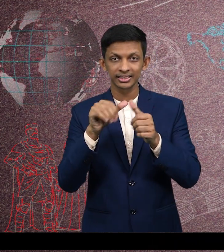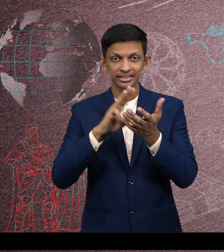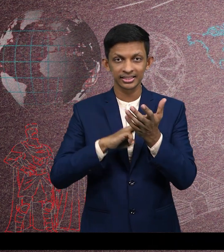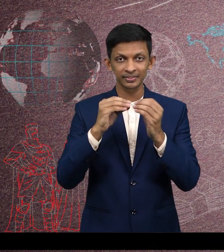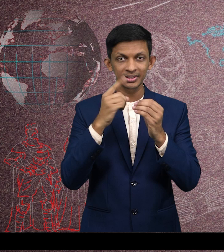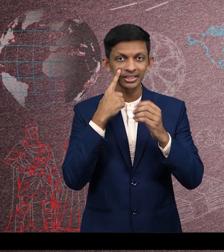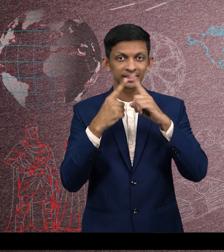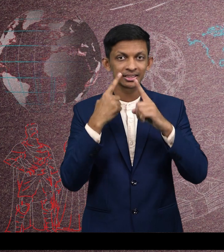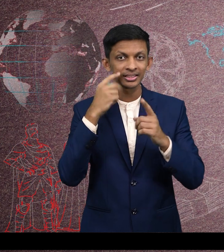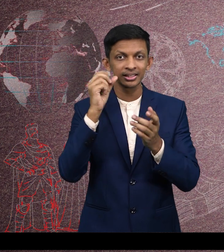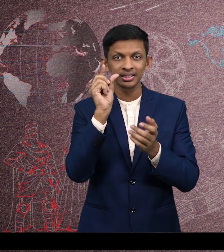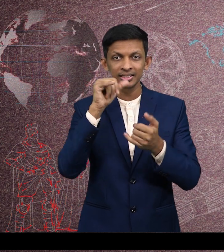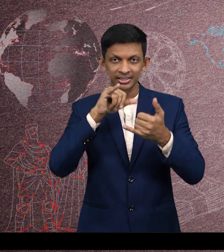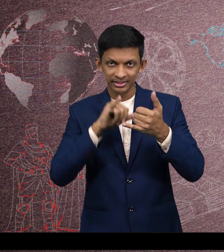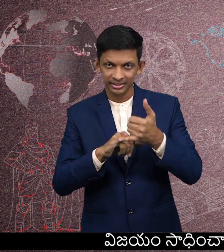ప్రతిష్టాత్మక,